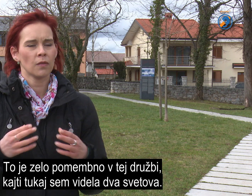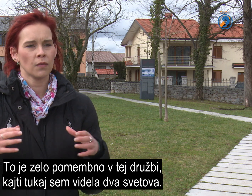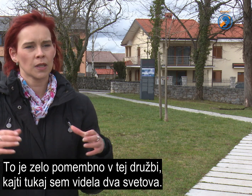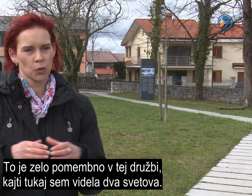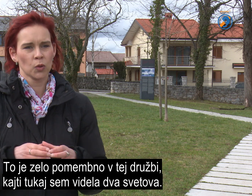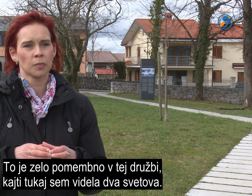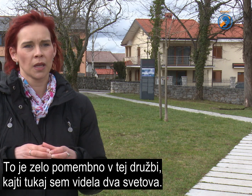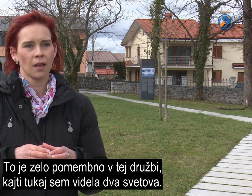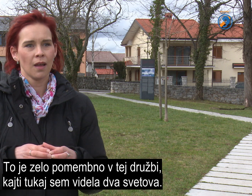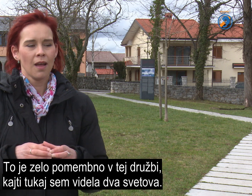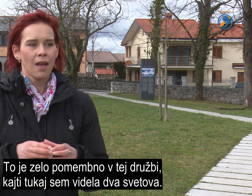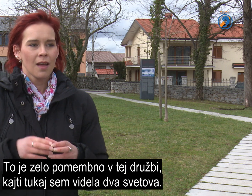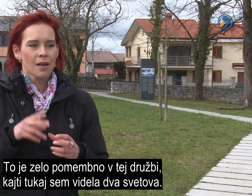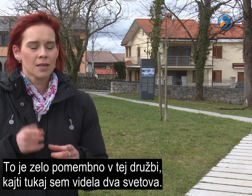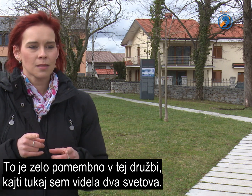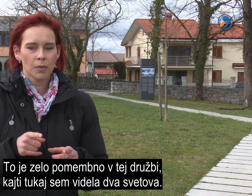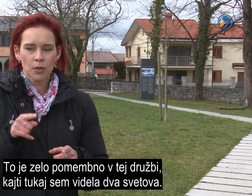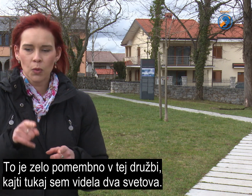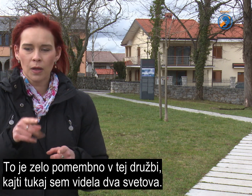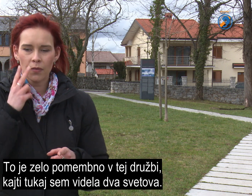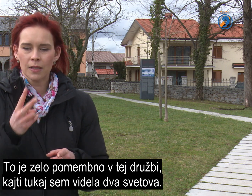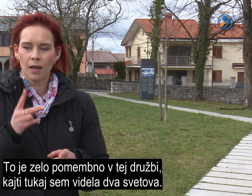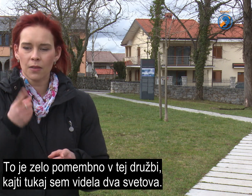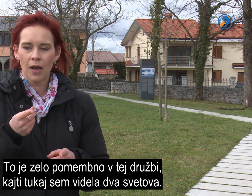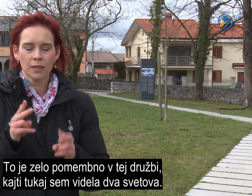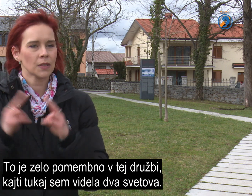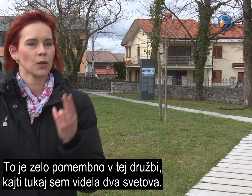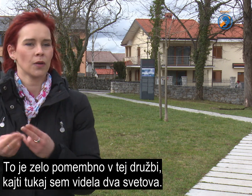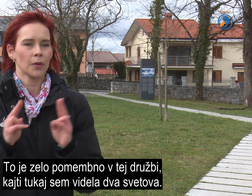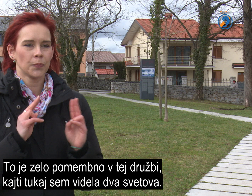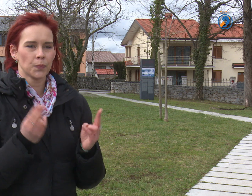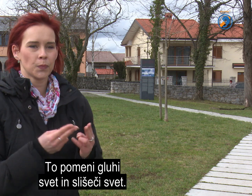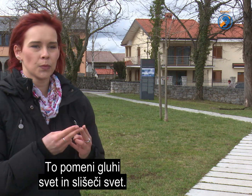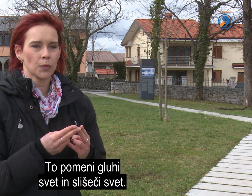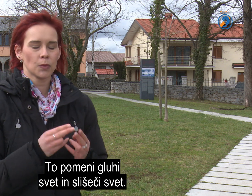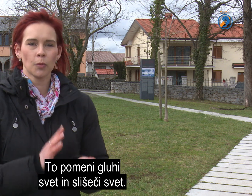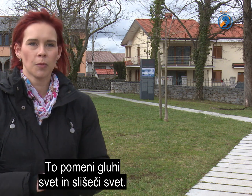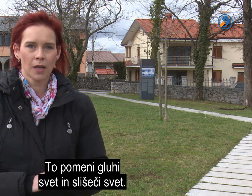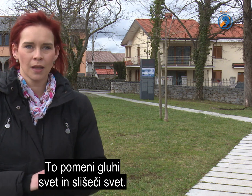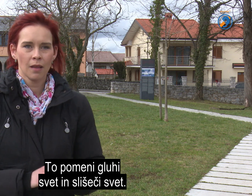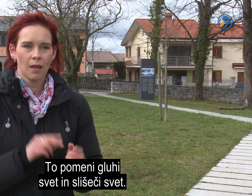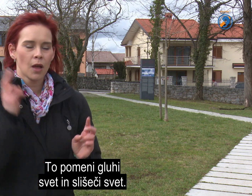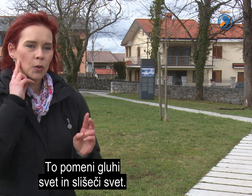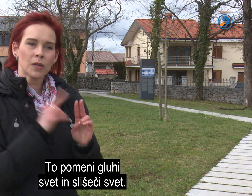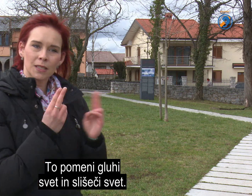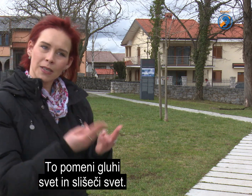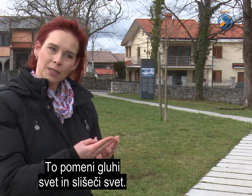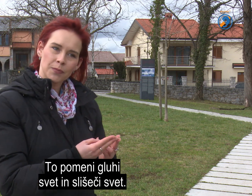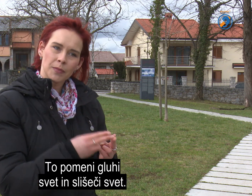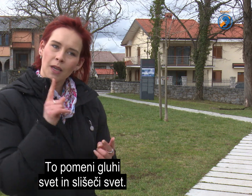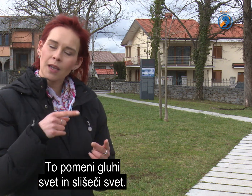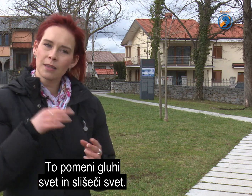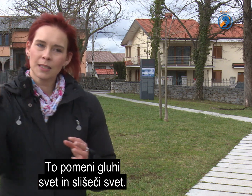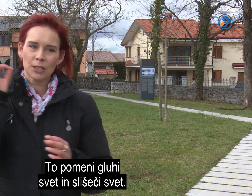pomembno v tej družbi. Ker sem tukaj videla dva svetova. To pomeni gluhi